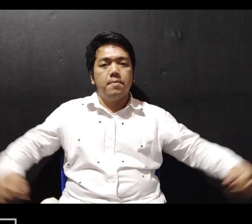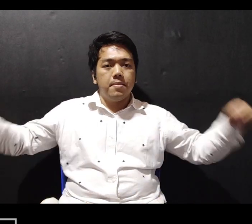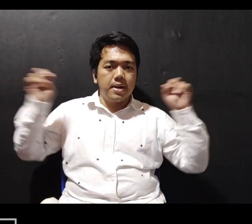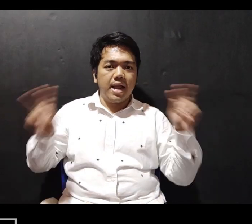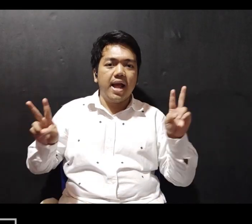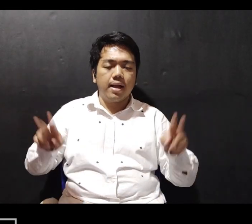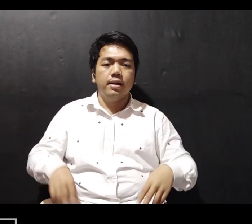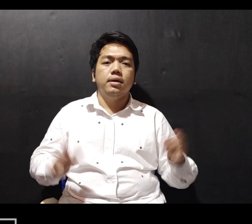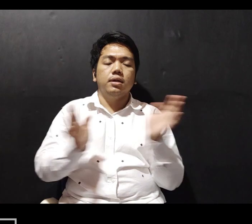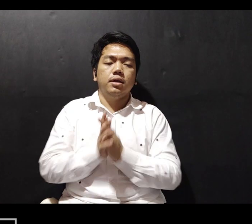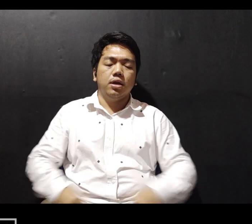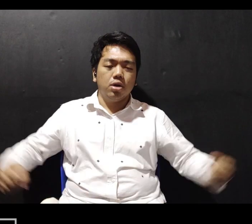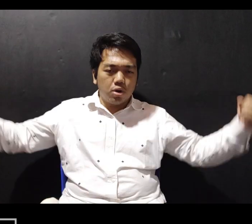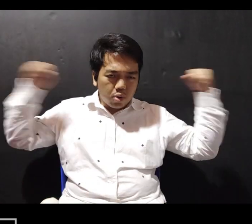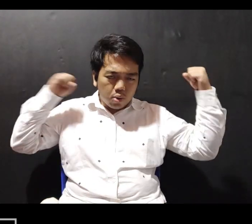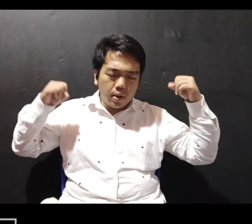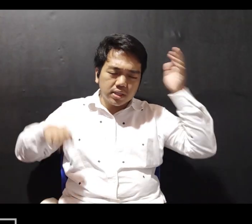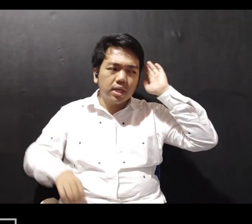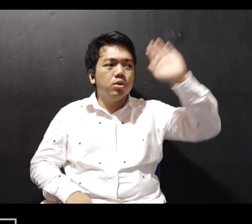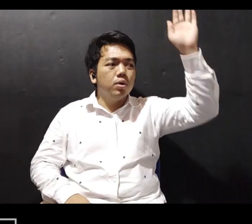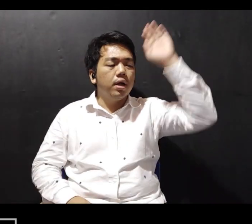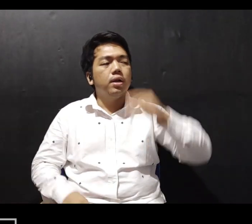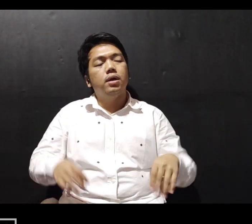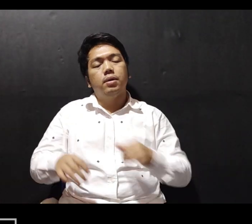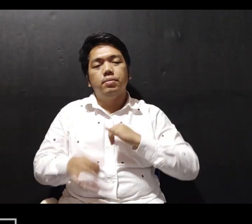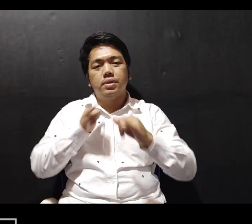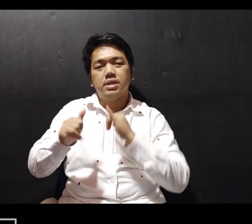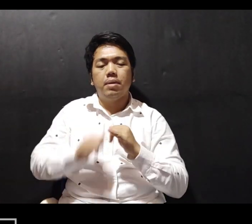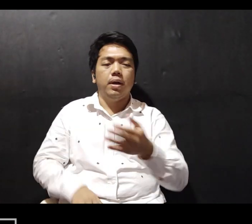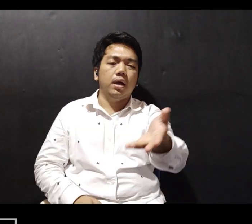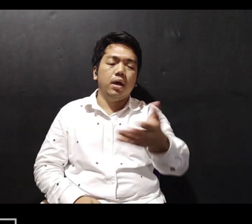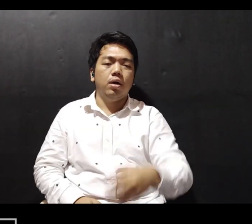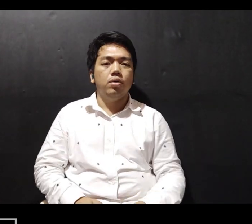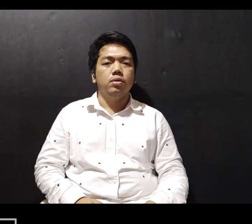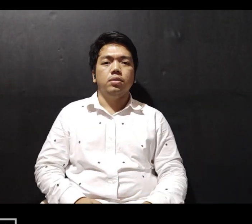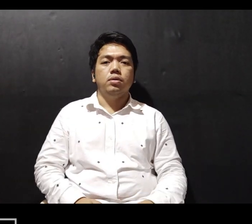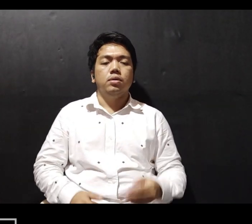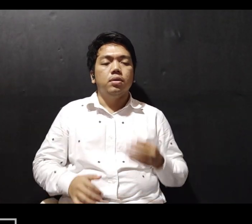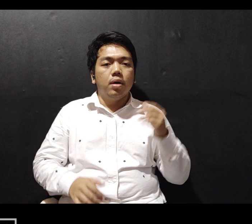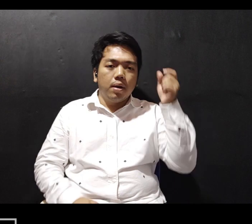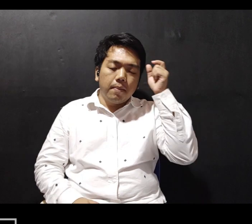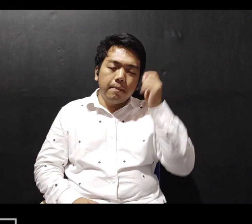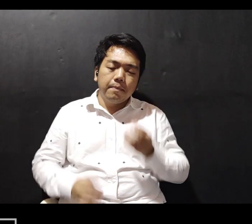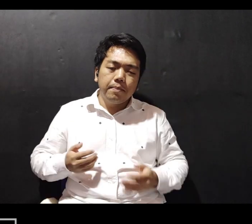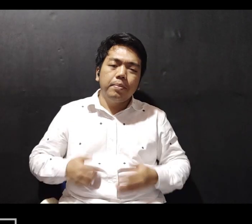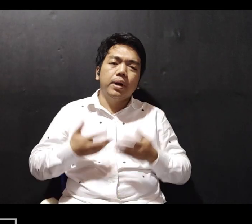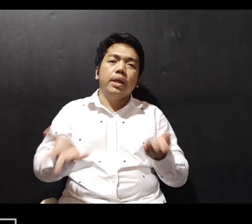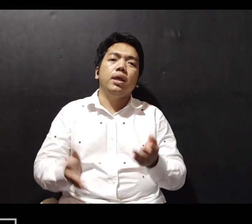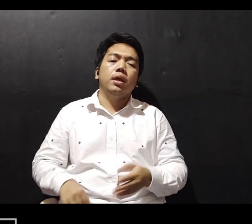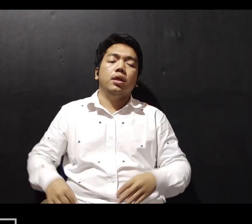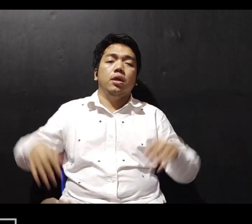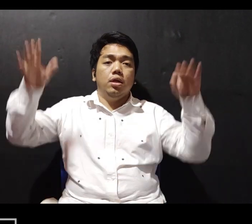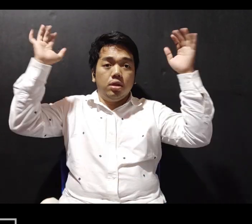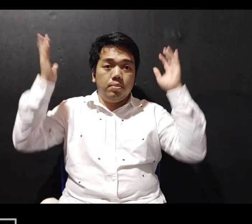kuasanya beserta dengan engkau. Kita akan lewati ini bersama-sama. Beri tepuk tangan kepada Tuhan. Karena Dia Tuhan yang